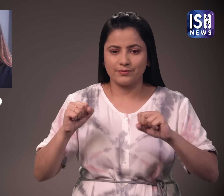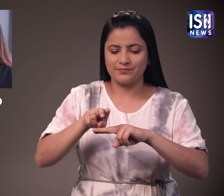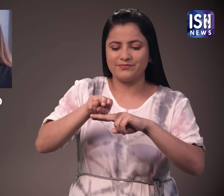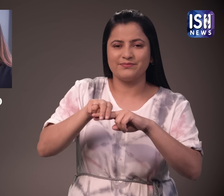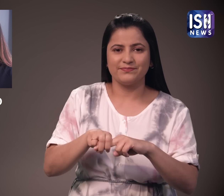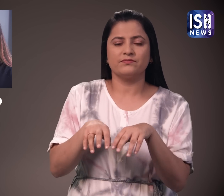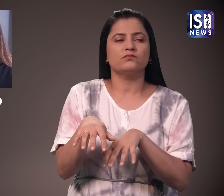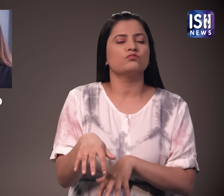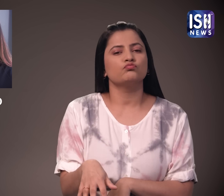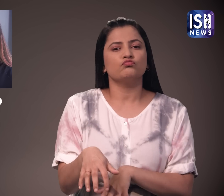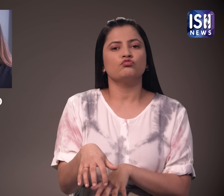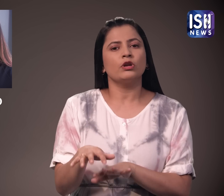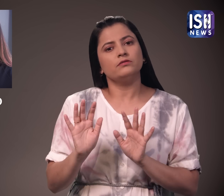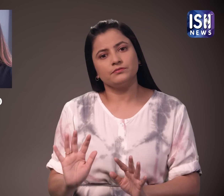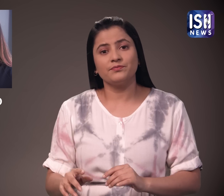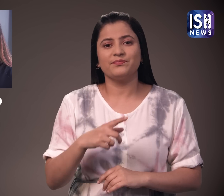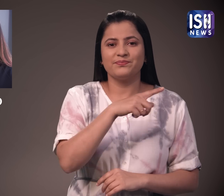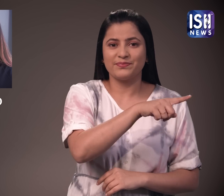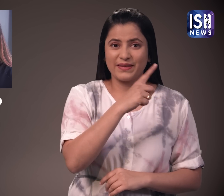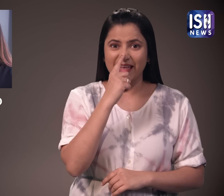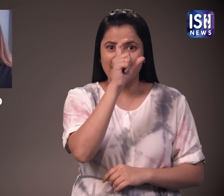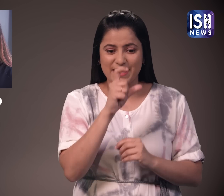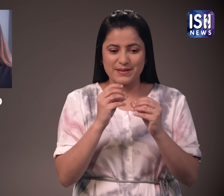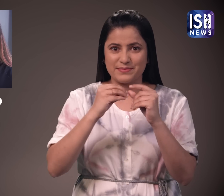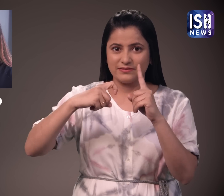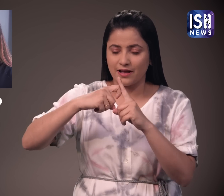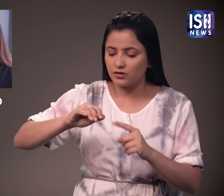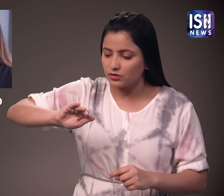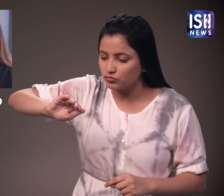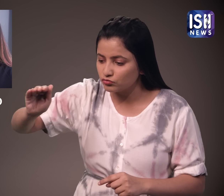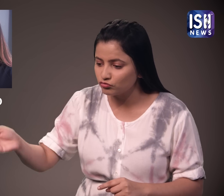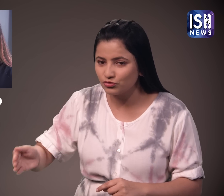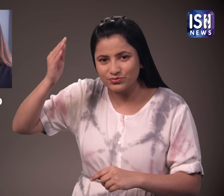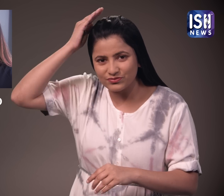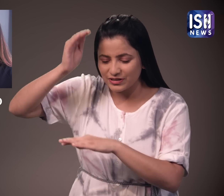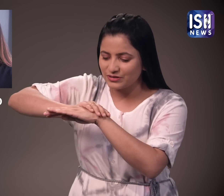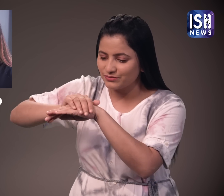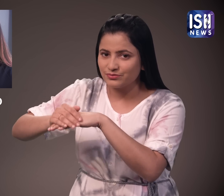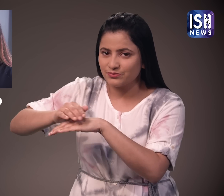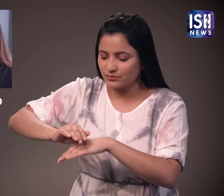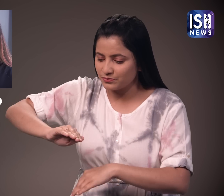कुटा बैठ गया और बुरुकलिन ने कुटे को थप थपाया